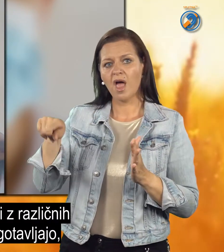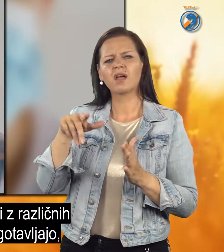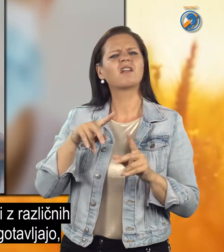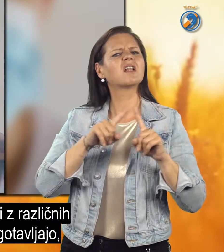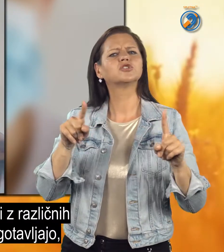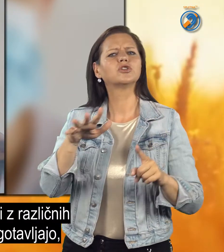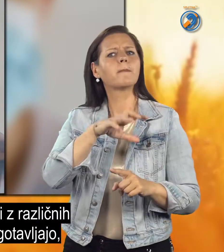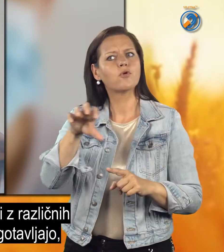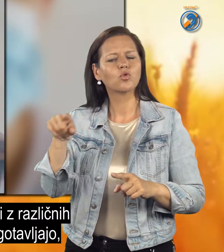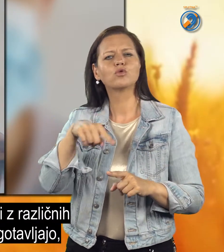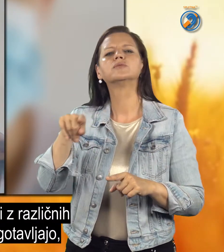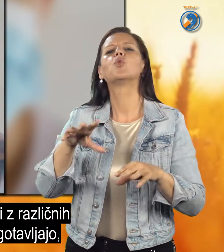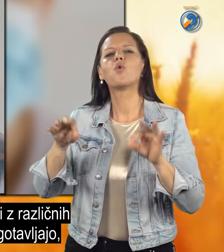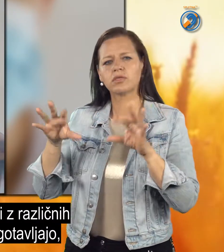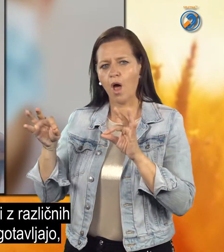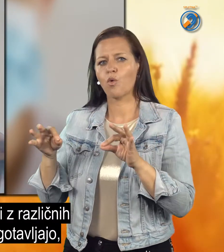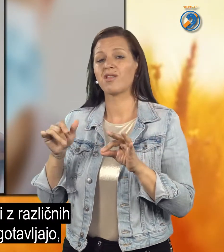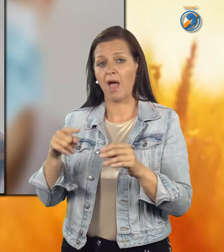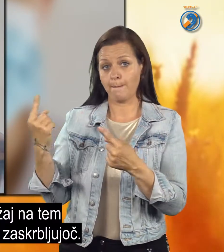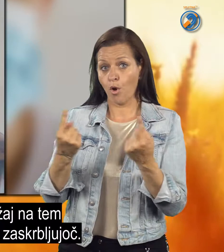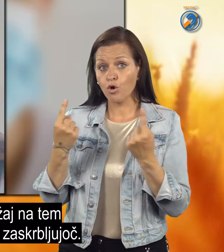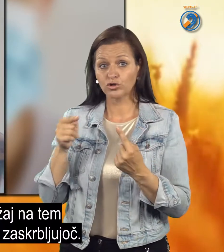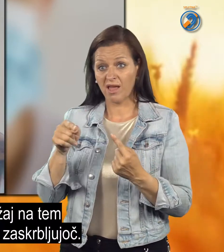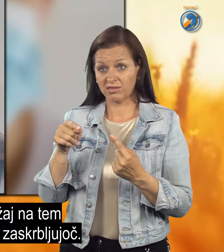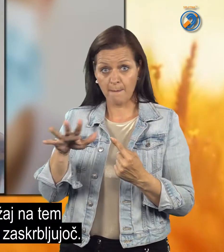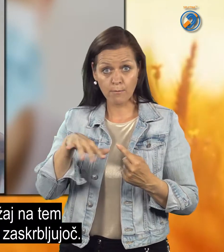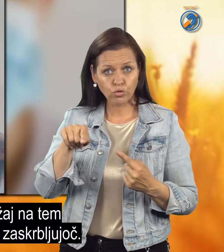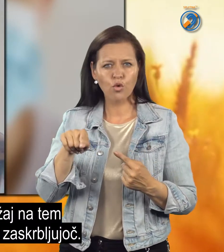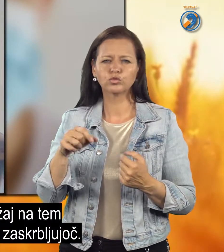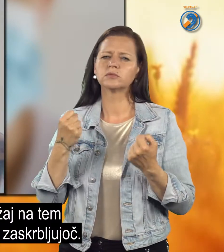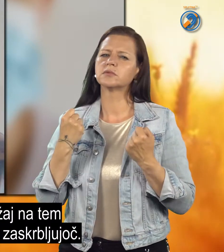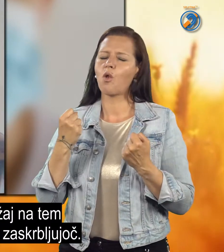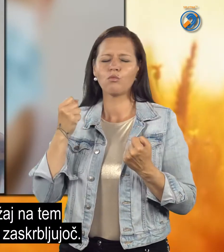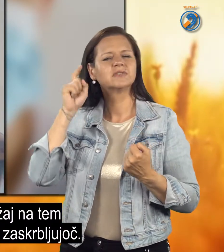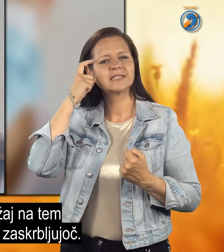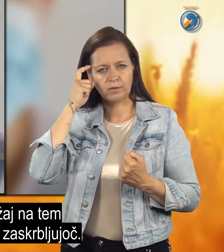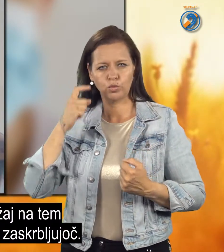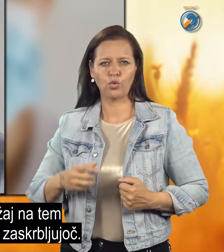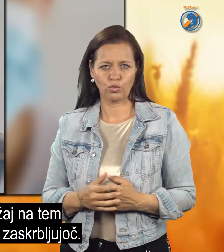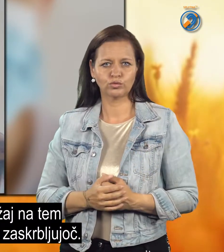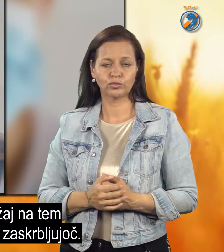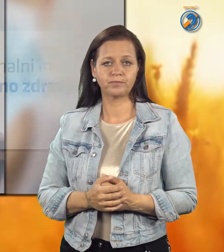Strokovnjaki z različnih področij ugotavljajo, da je položaj na tem področju zelo zaskrbljujoč.